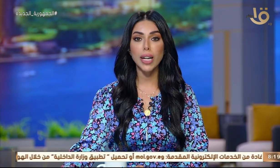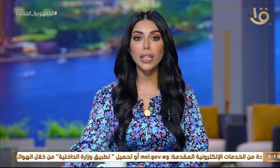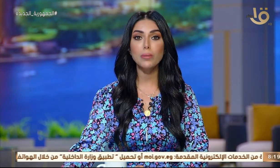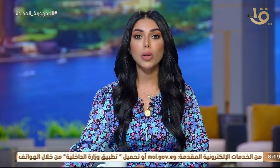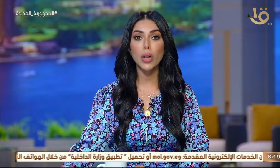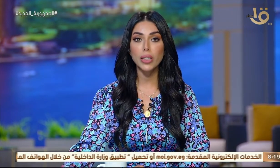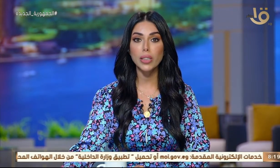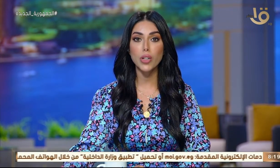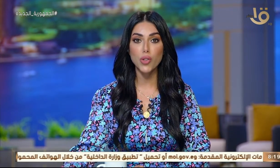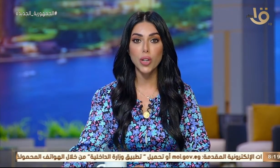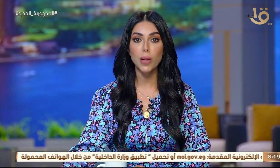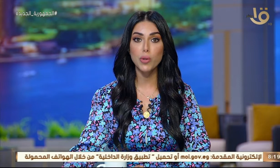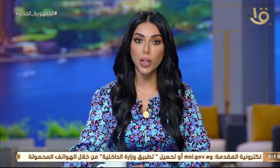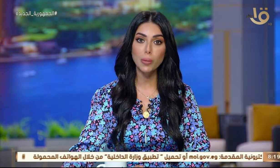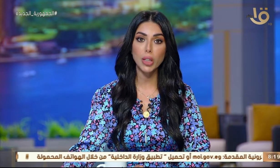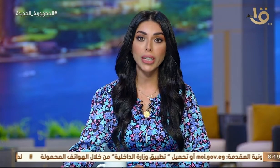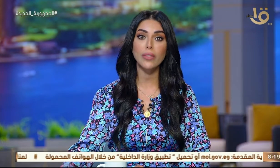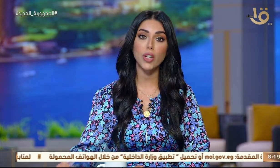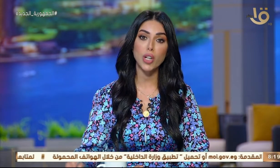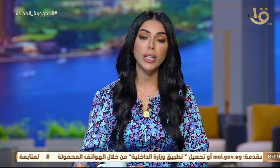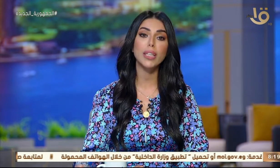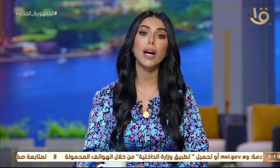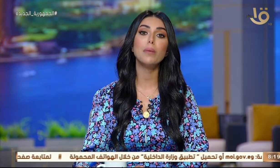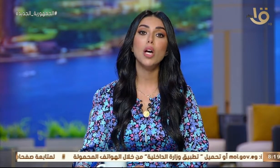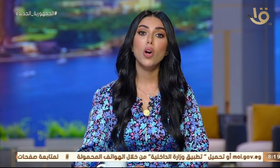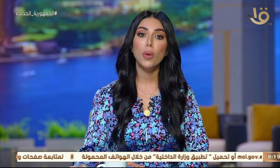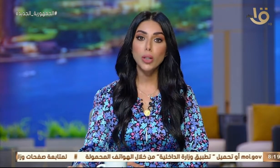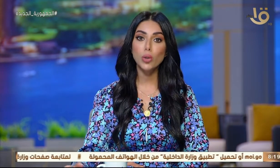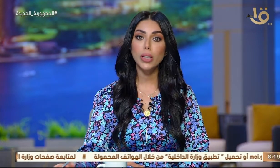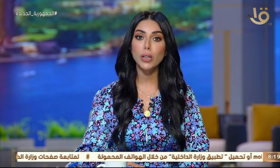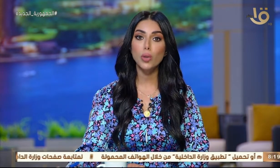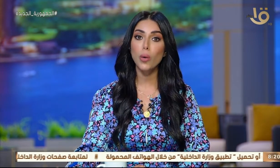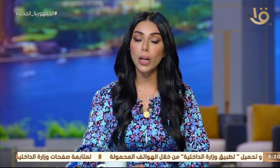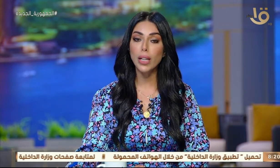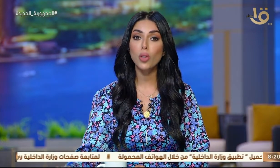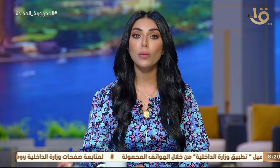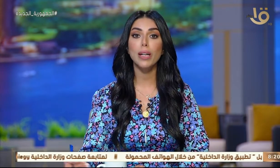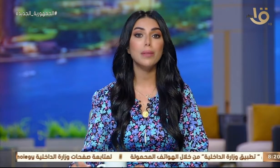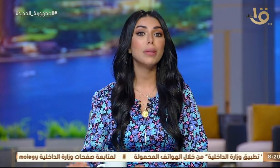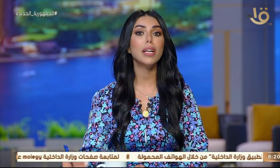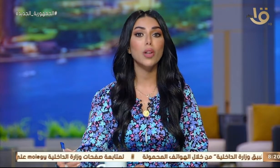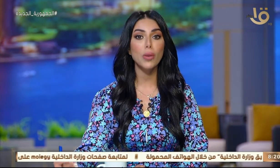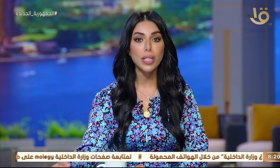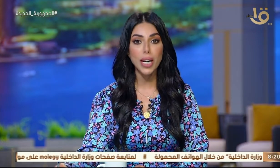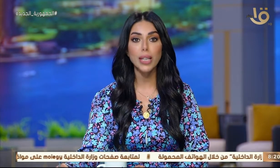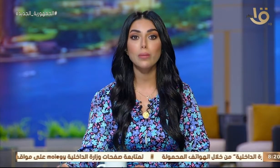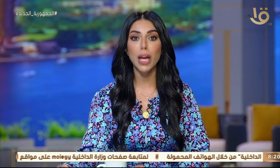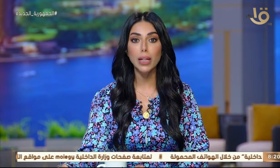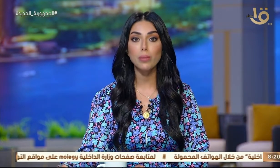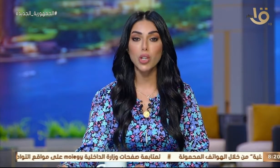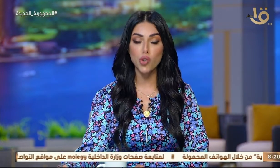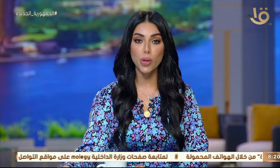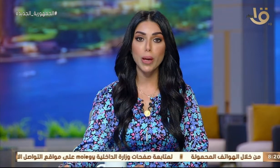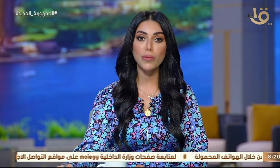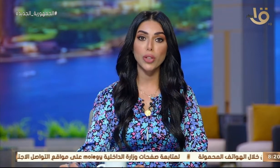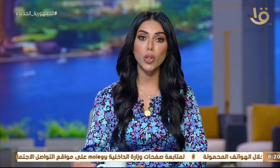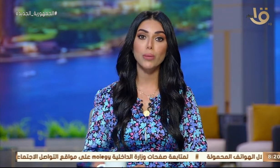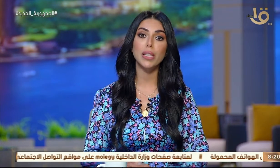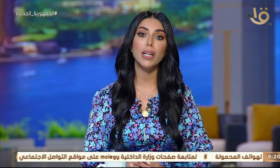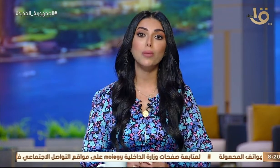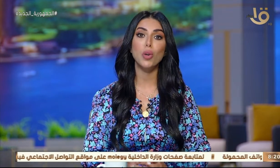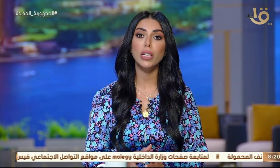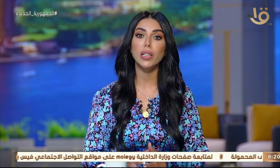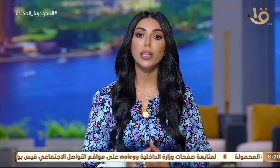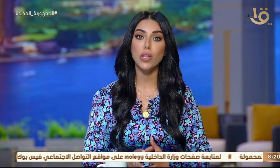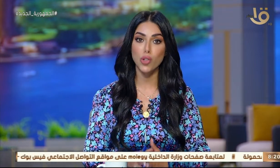إن هو يتعلم لغة الإشارة بشكل محترف عشان يدعم والده ووالدته أولا، وبعدين بدأ إن هو يساعد مئات من الشباب في